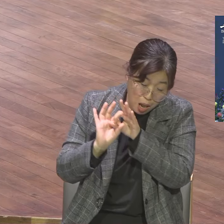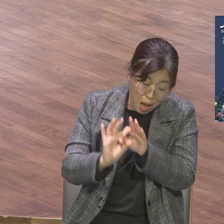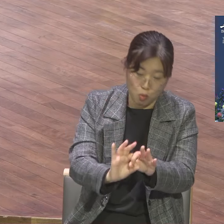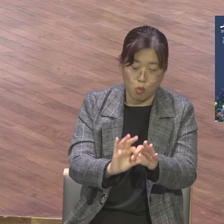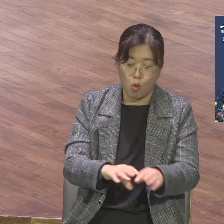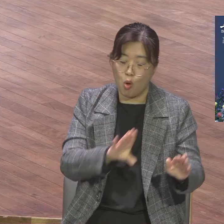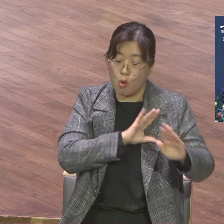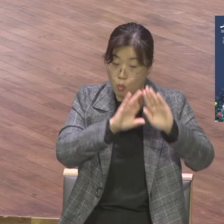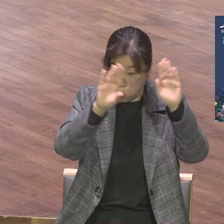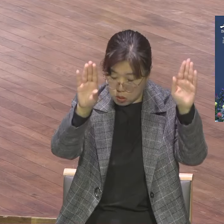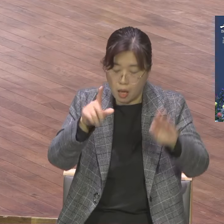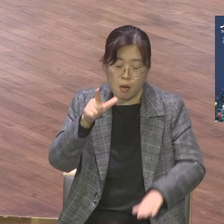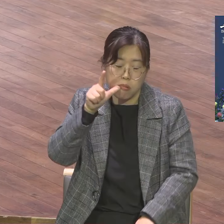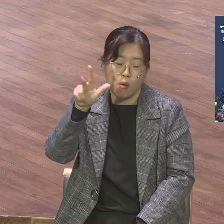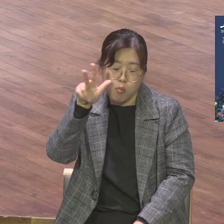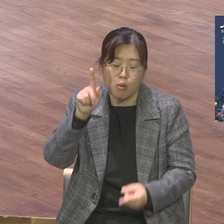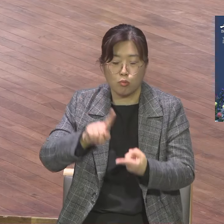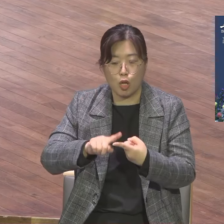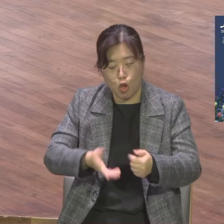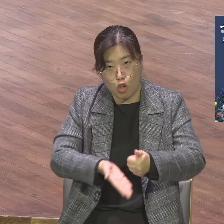영계자 성도들